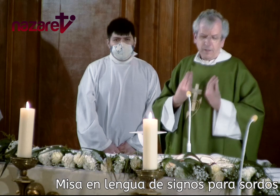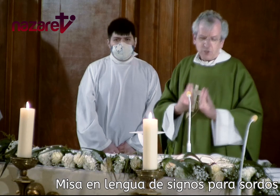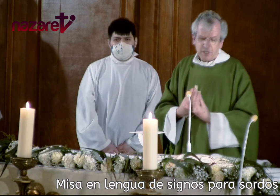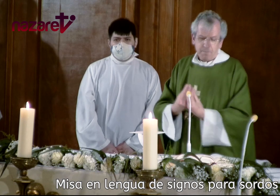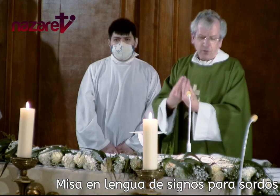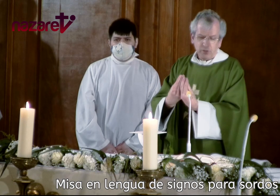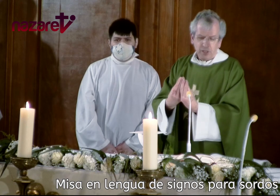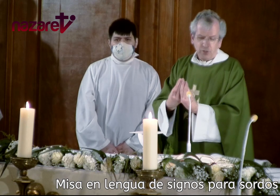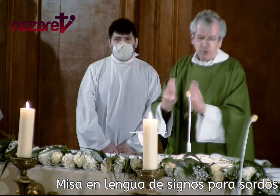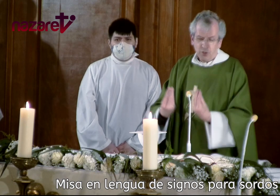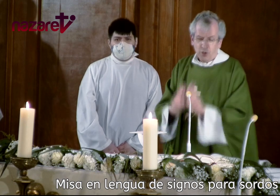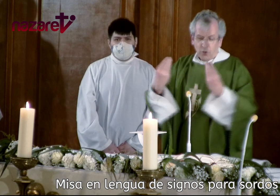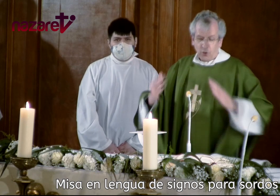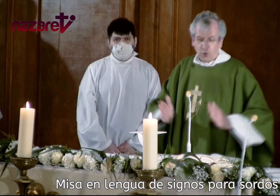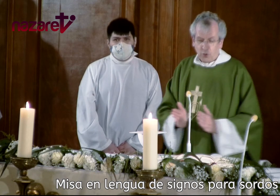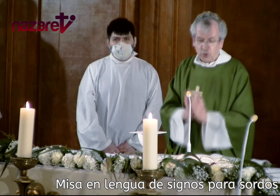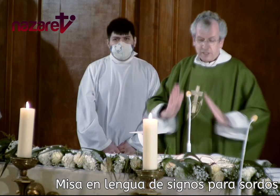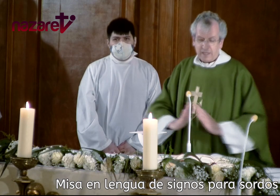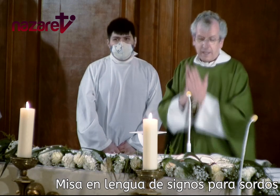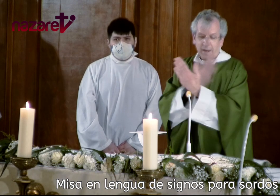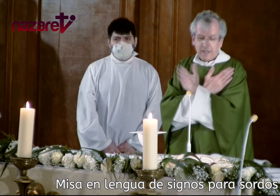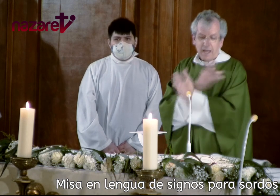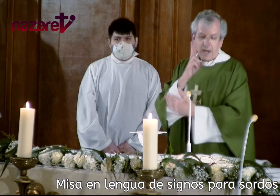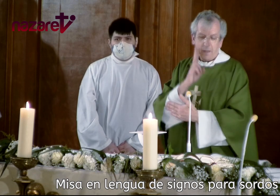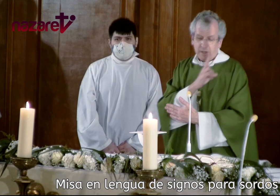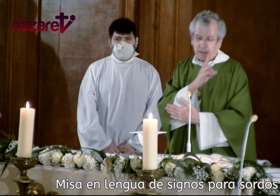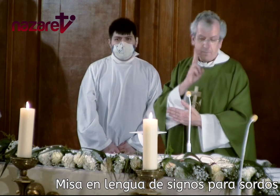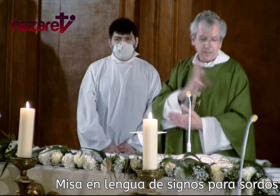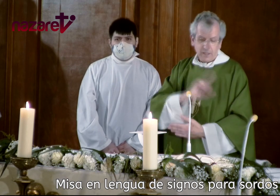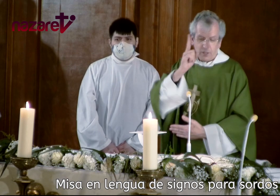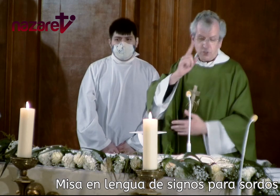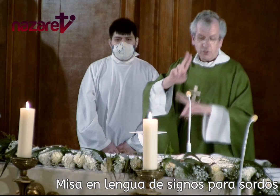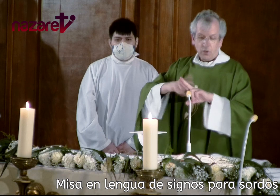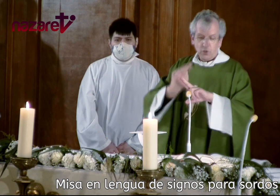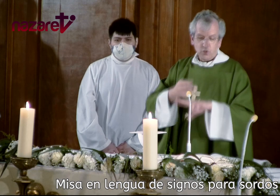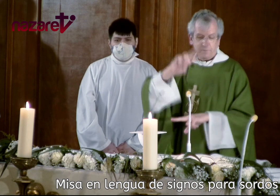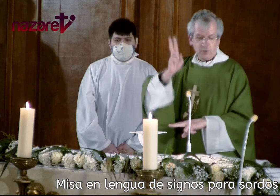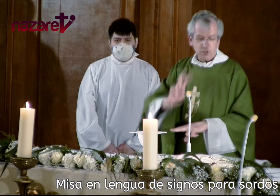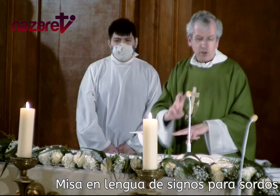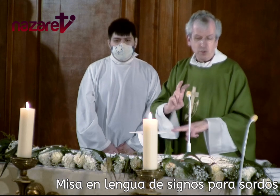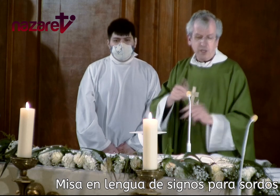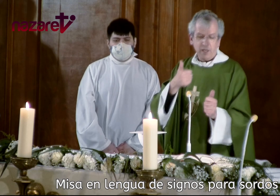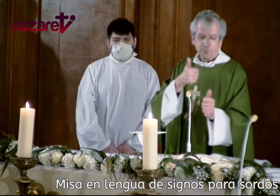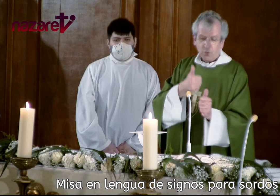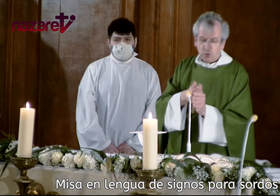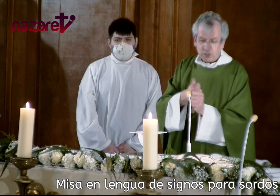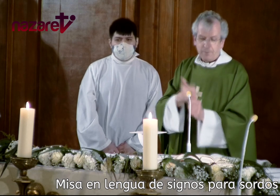siempre contigo con santamaría la virgen madre de dios con su esposo san jose con los apóstoles